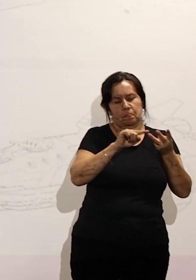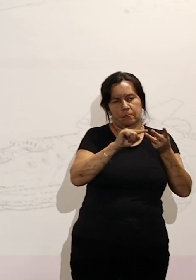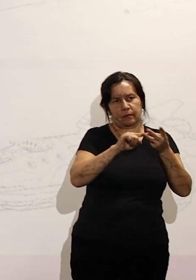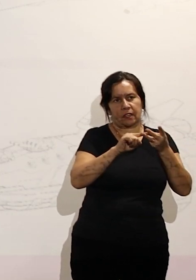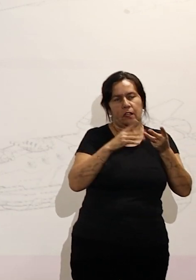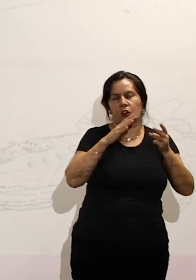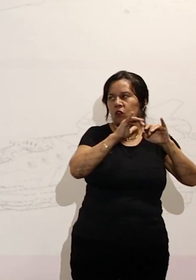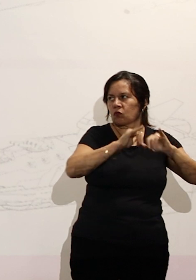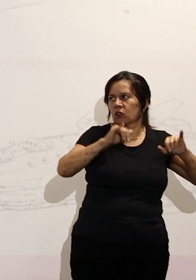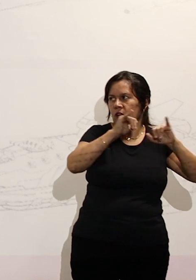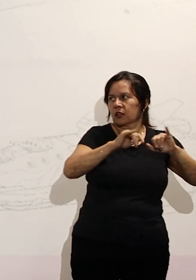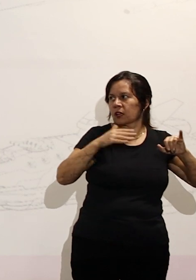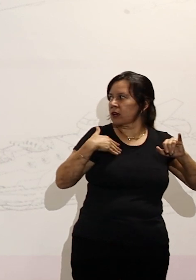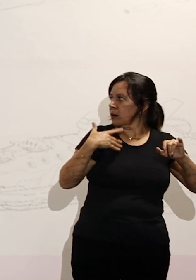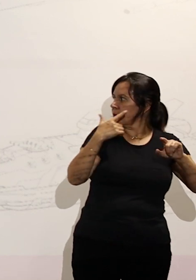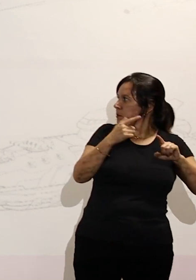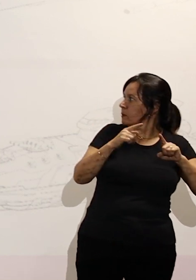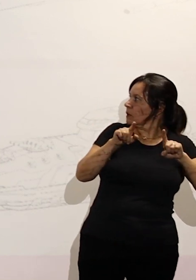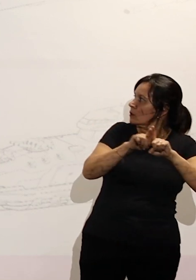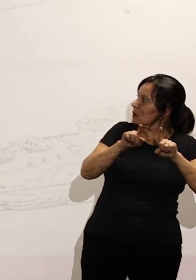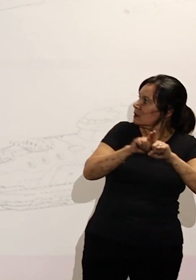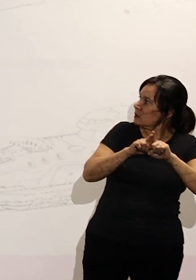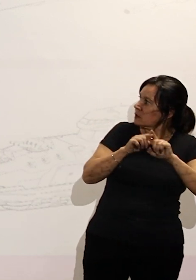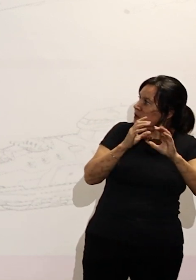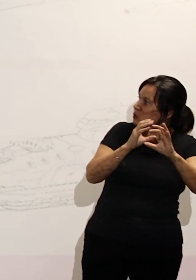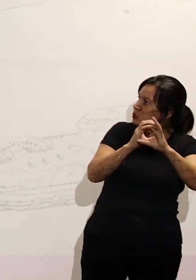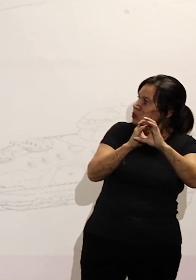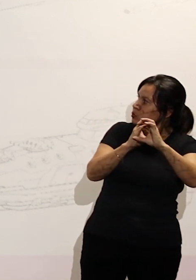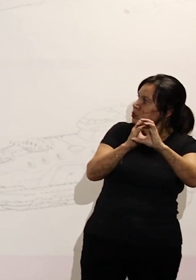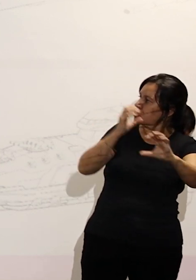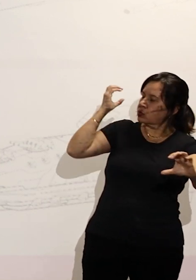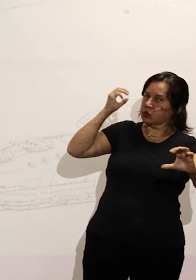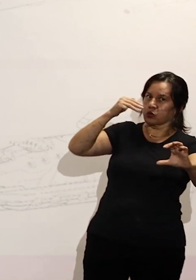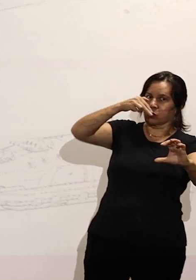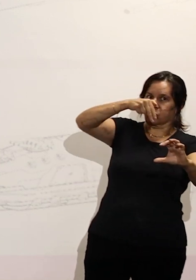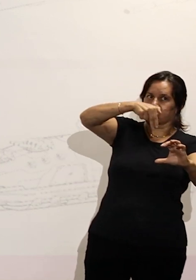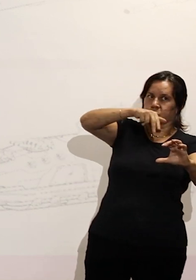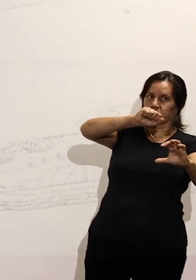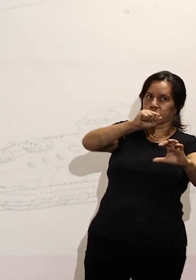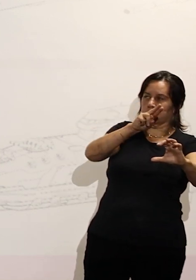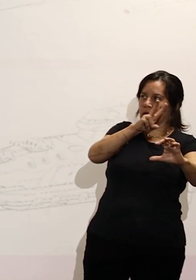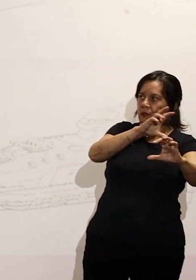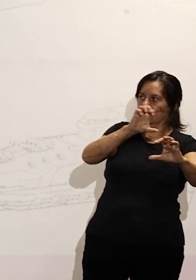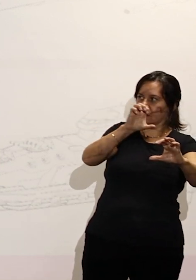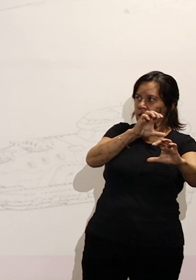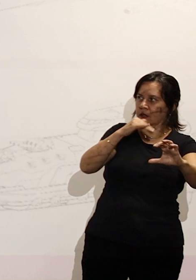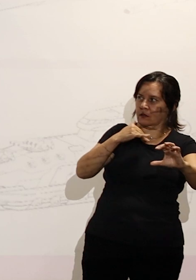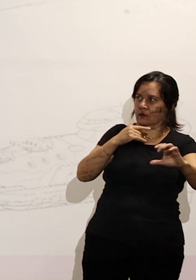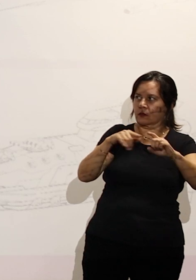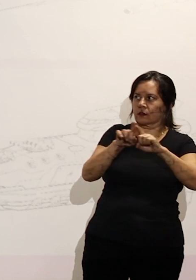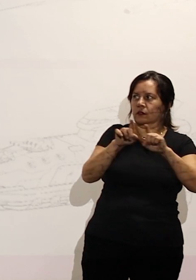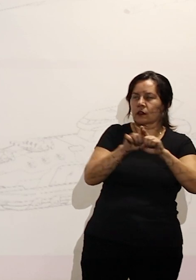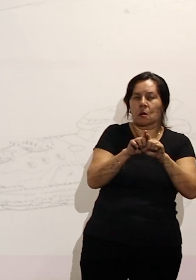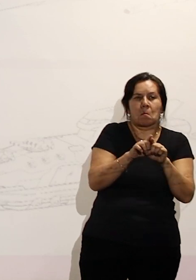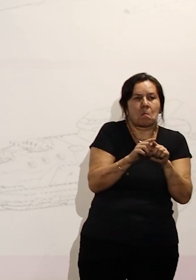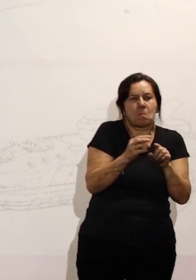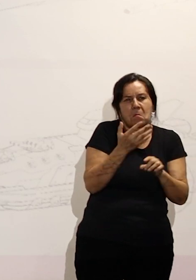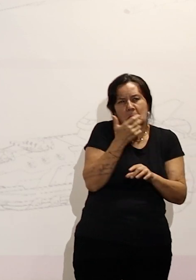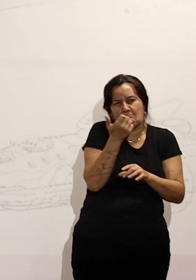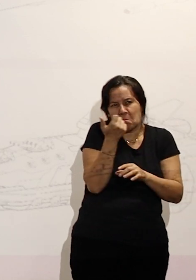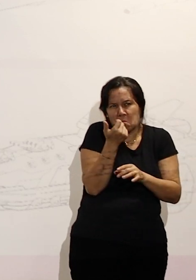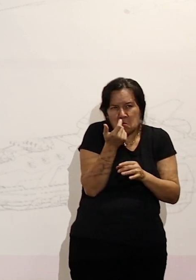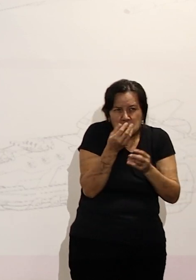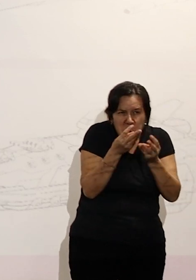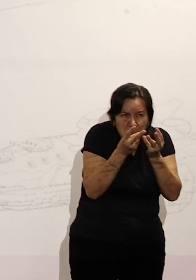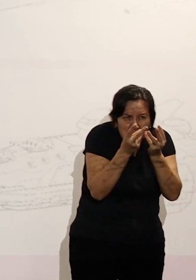me pede para fazer naves. Então, aí tá alguns desenhos de nave que eu fiz concept art. Um já está um pouco mais refinado, ele era baseado um pouco